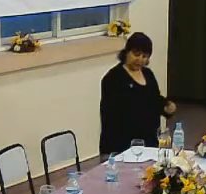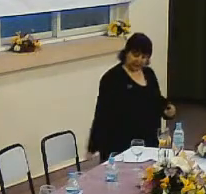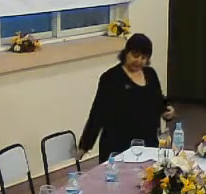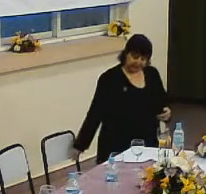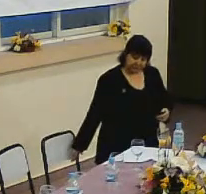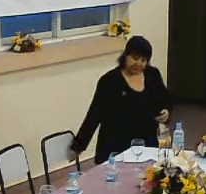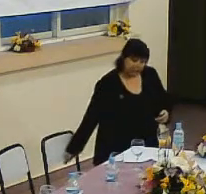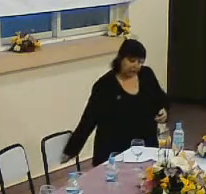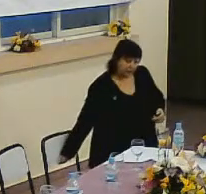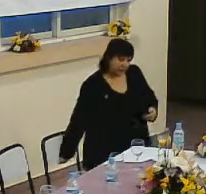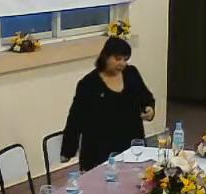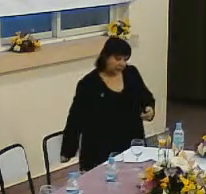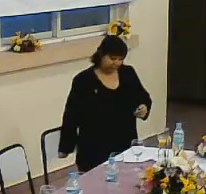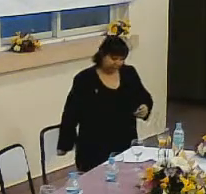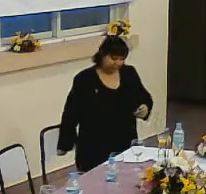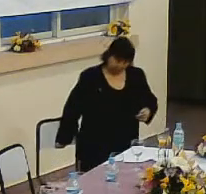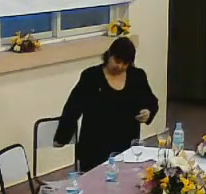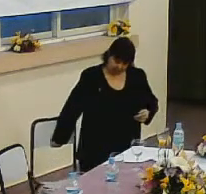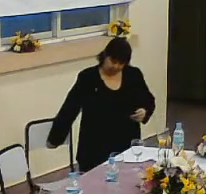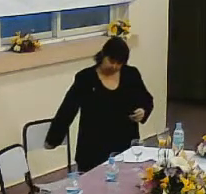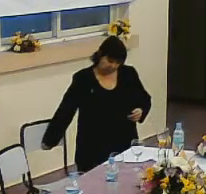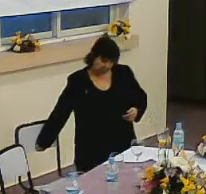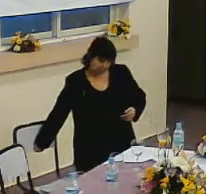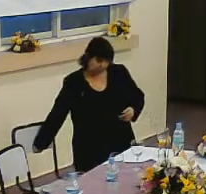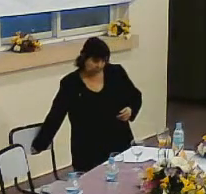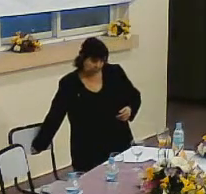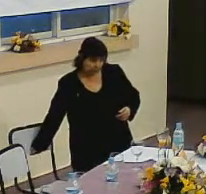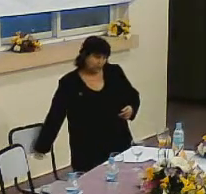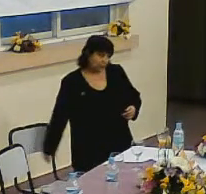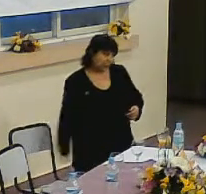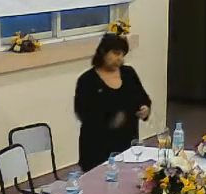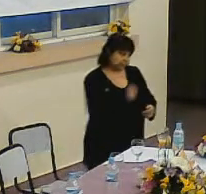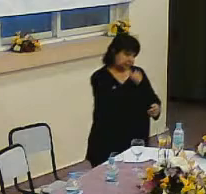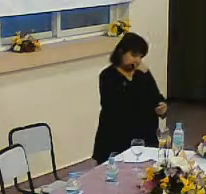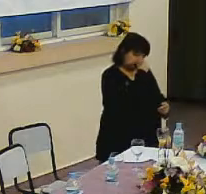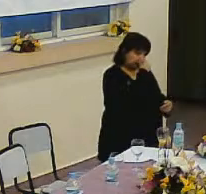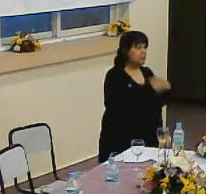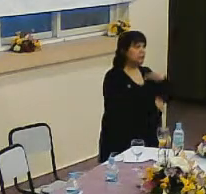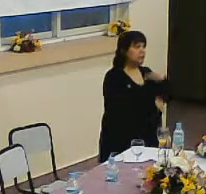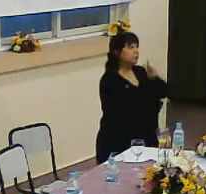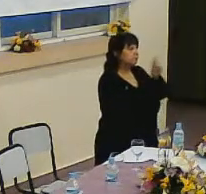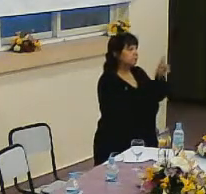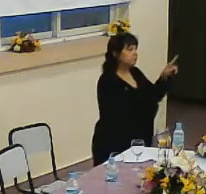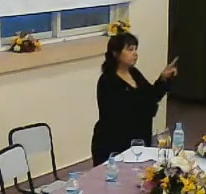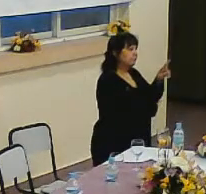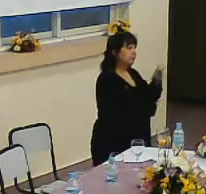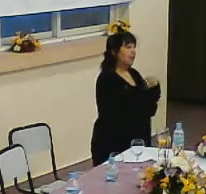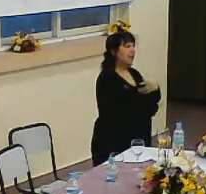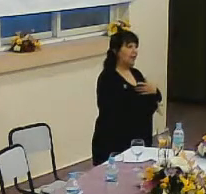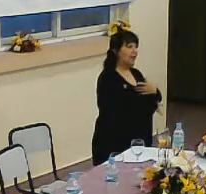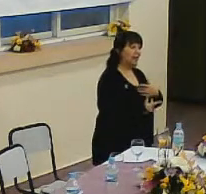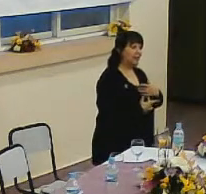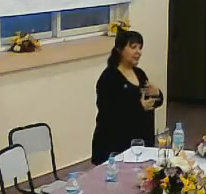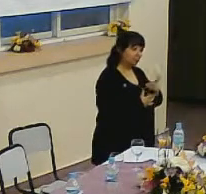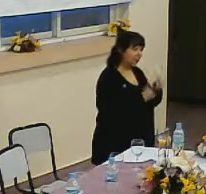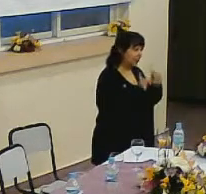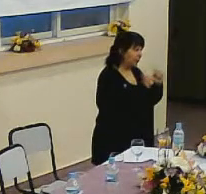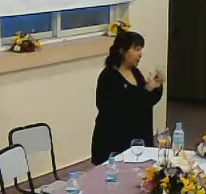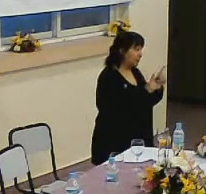y sobre todo también miré con mucha alegría que había gente de docentes de la escuela